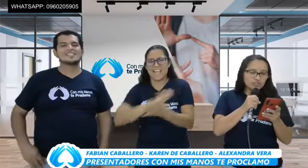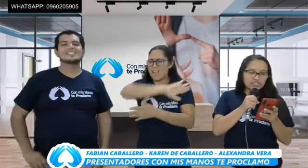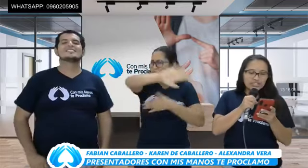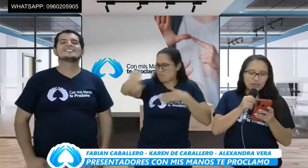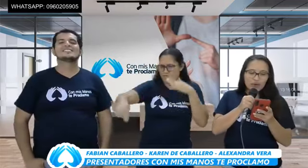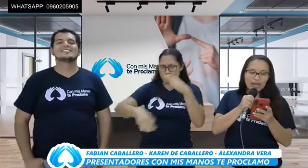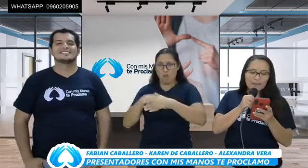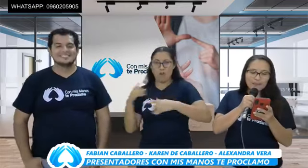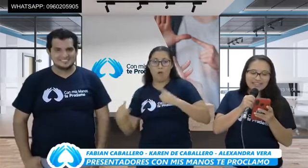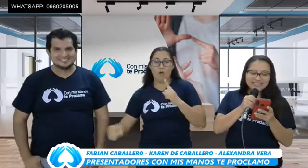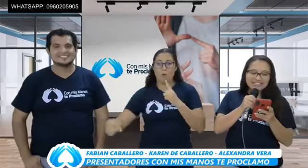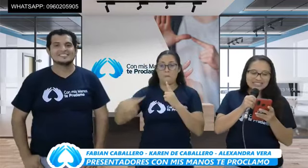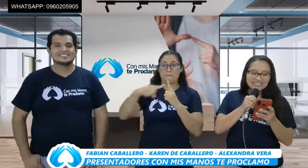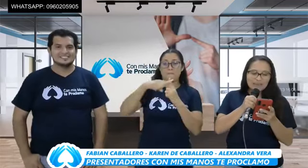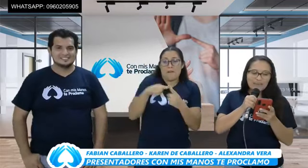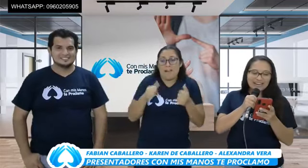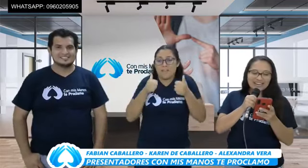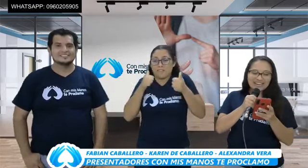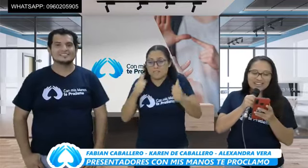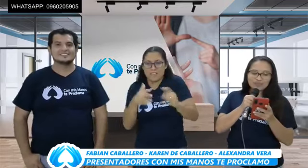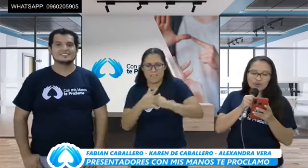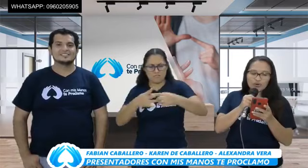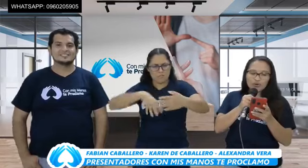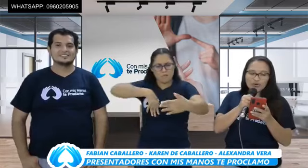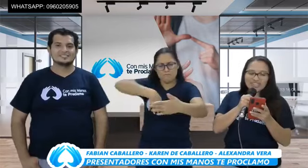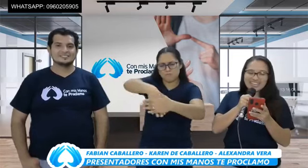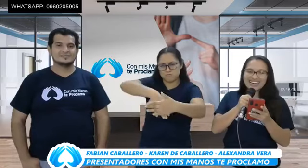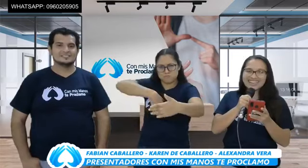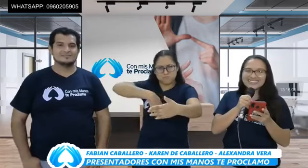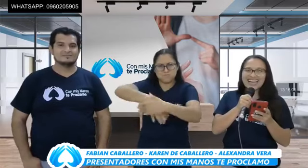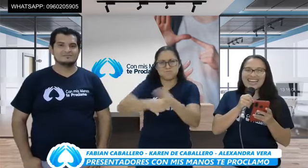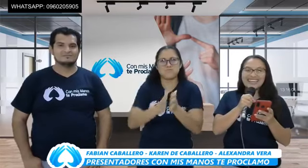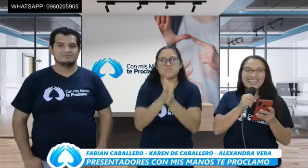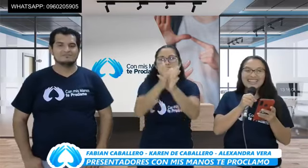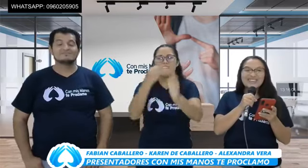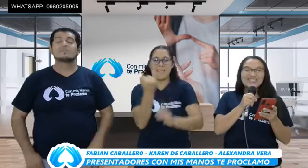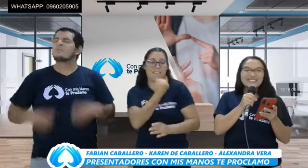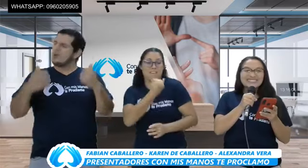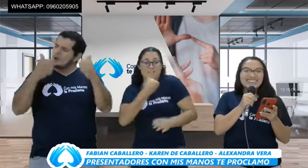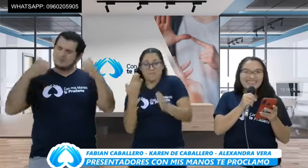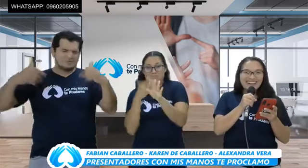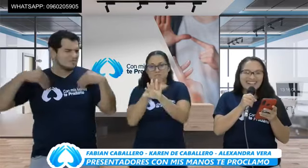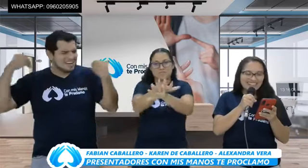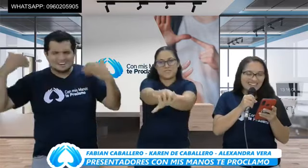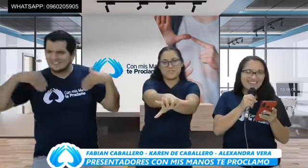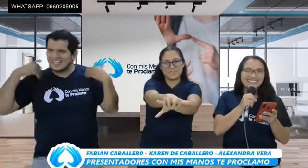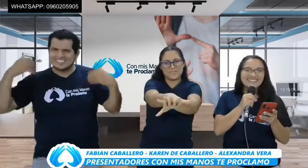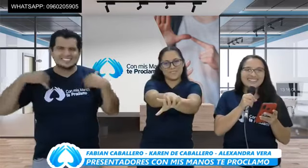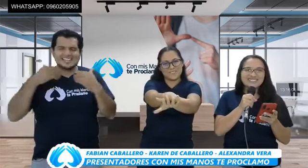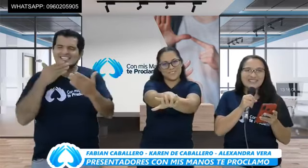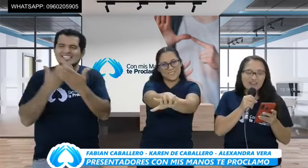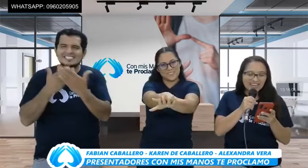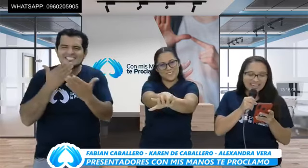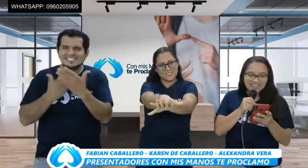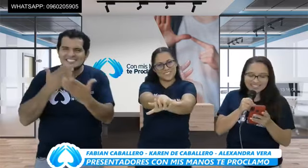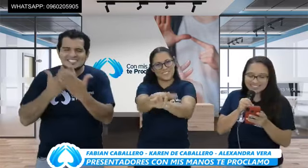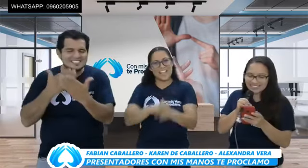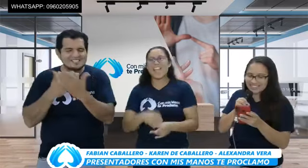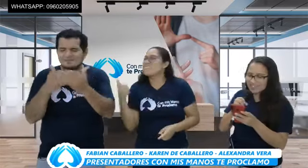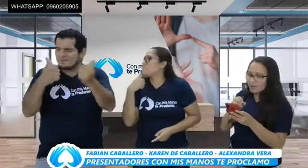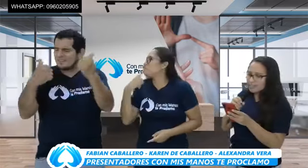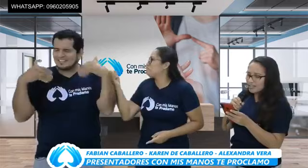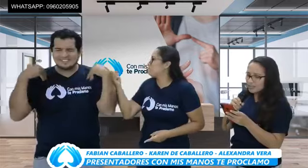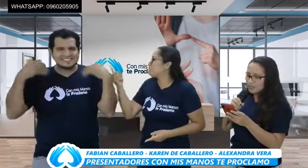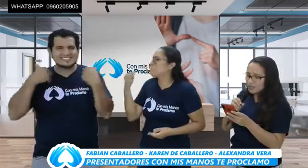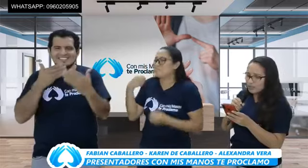Todo lo positivo empieza sin barreras, por una iglesia inclusiva. ¡Qué bendición! ¿Qué le dices?